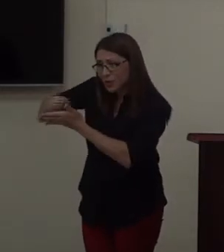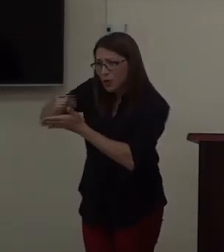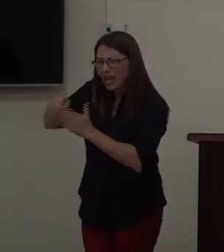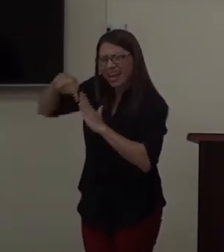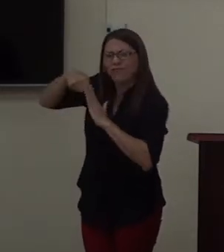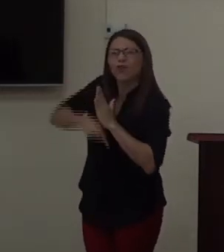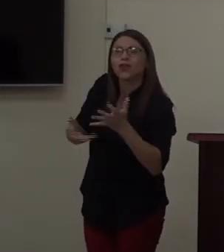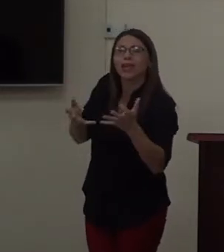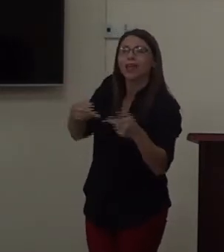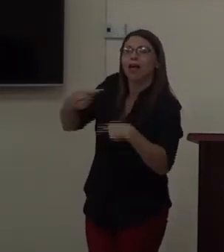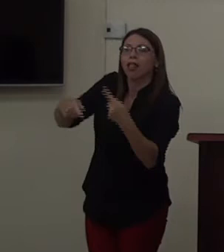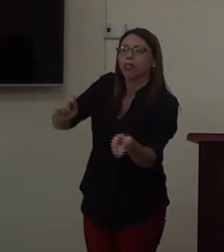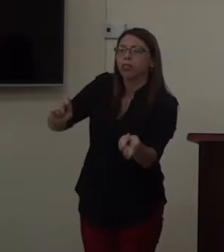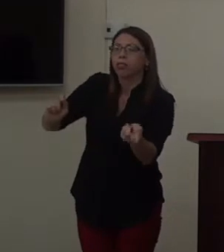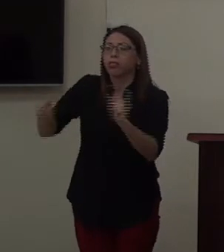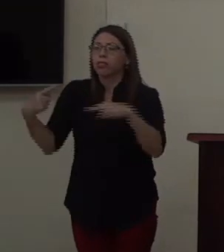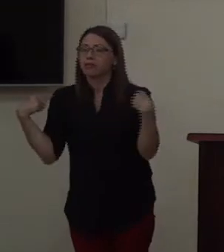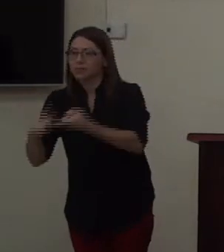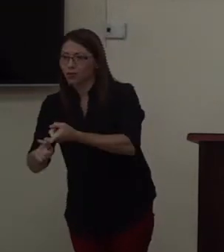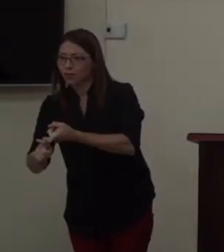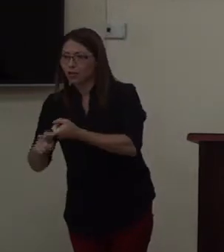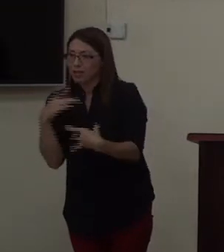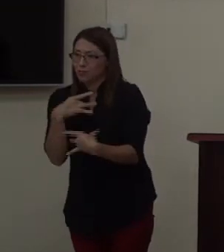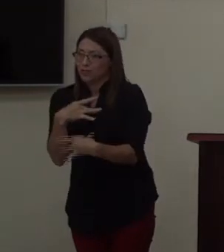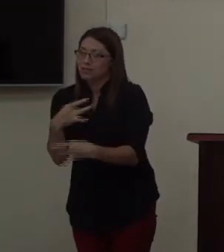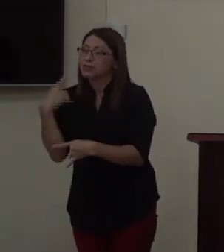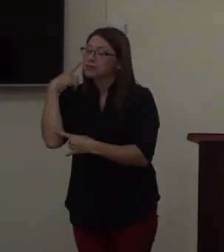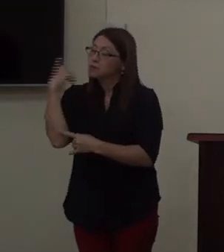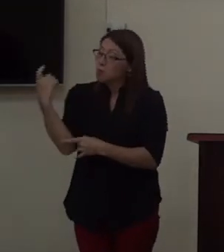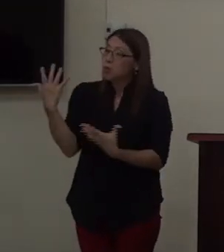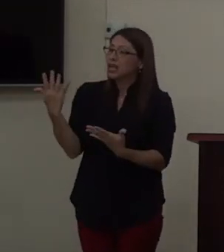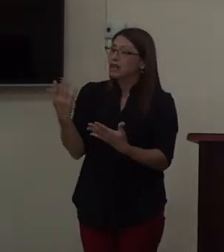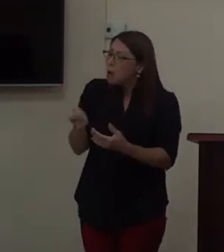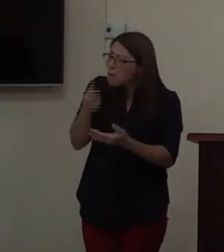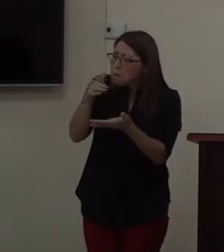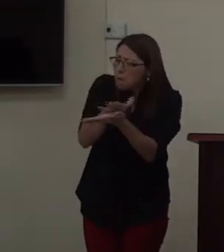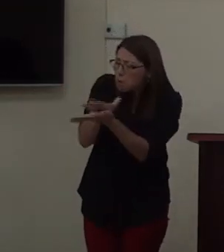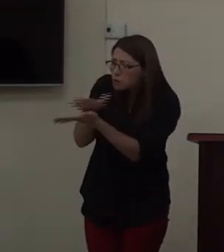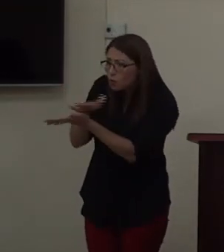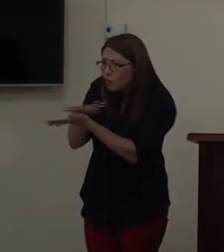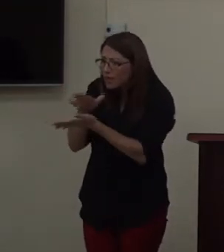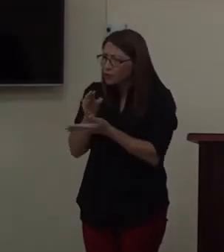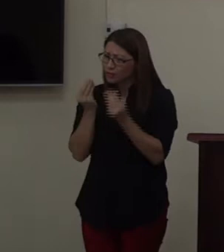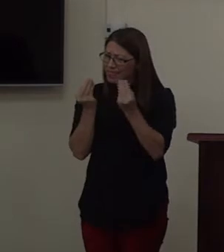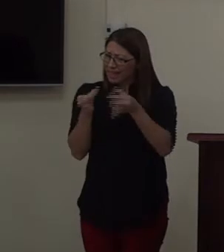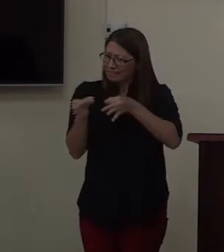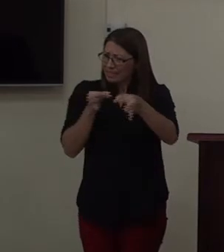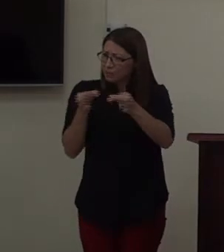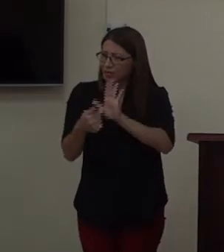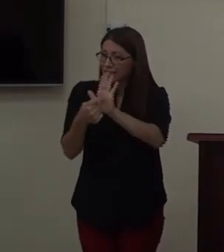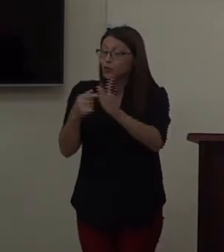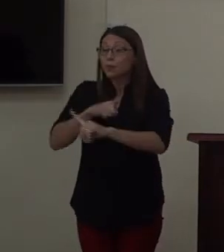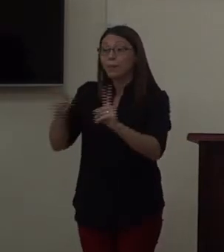transición hacia el español. Incluso es muy interesante porque al revés, hay pocos documentos, digamos, que sean tan explícitos, pero la